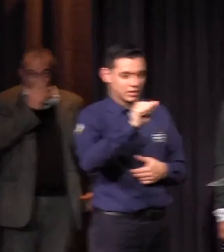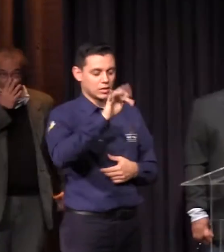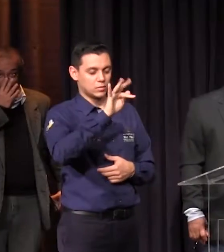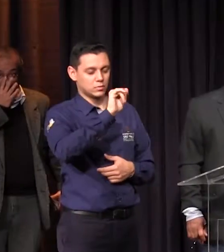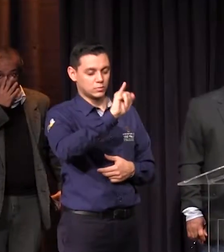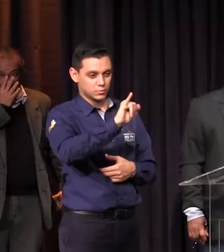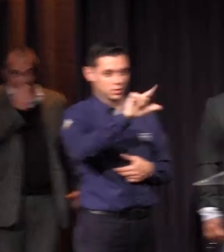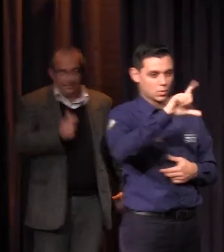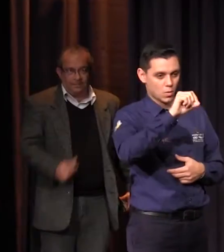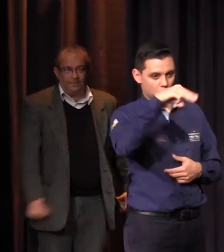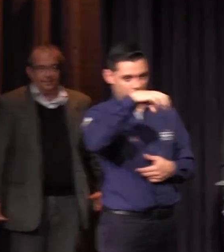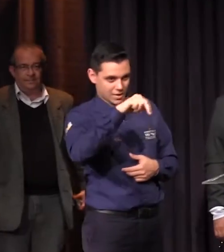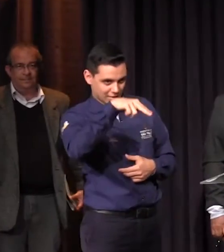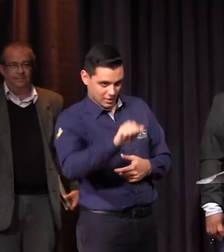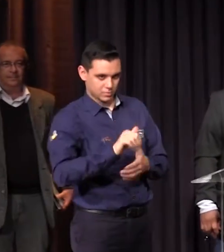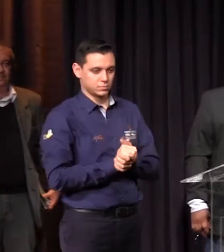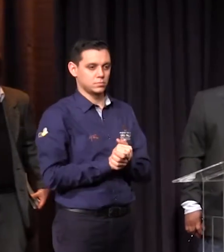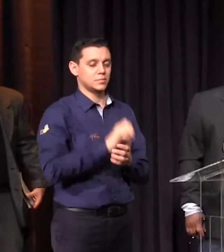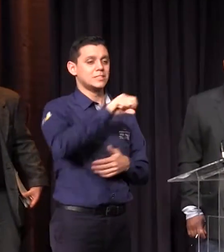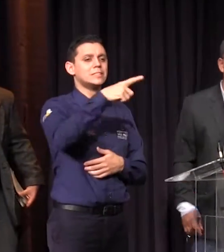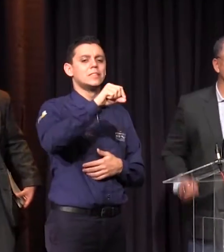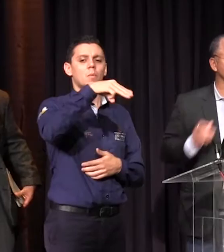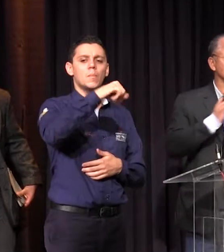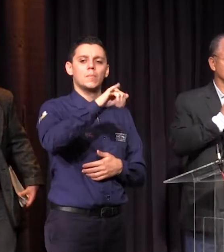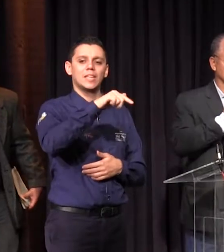são miguel evo